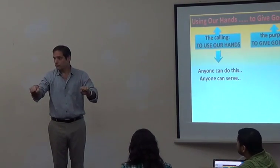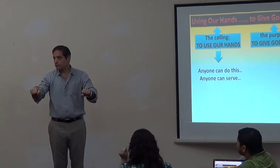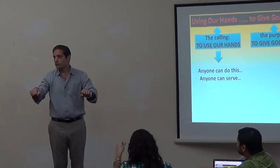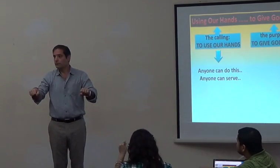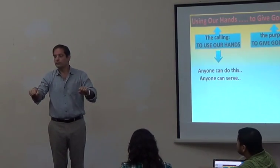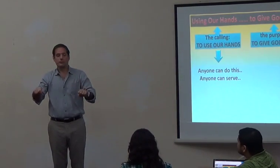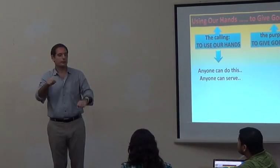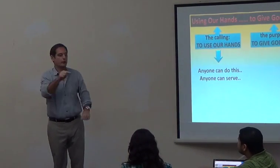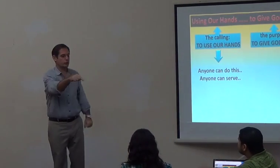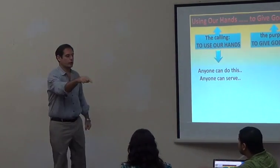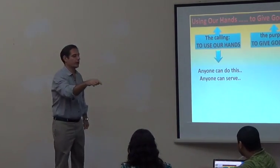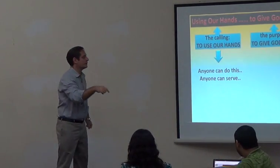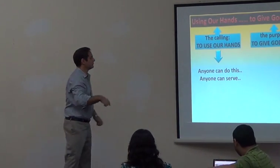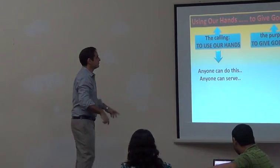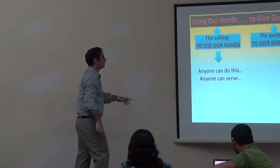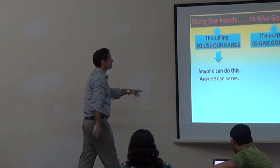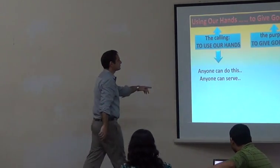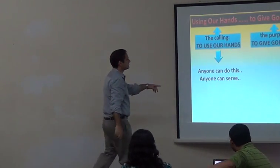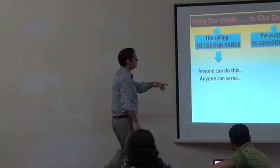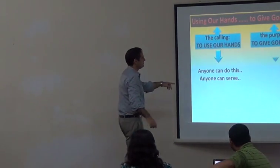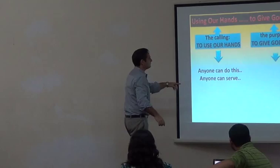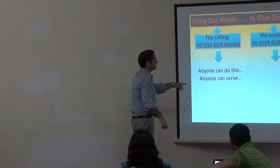¿Puedo? Dame otro clic.